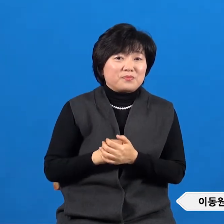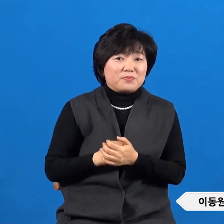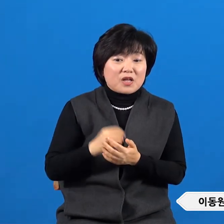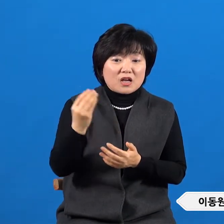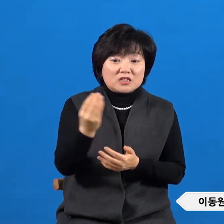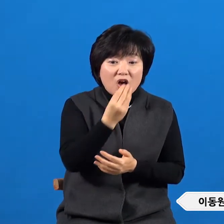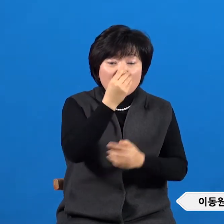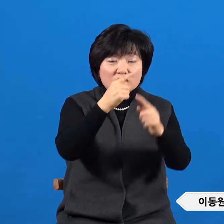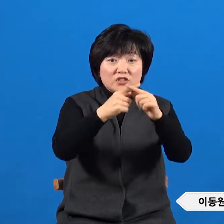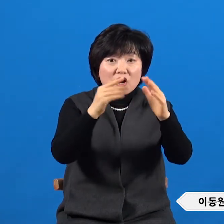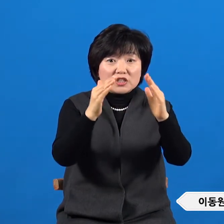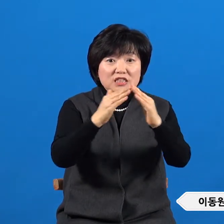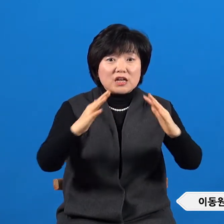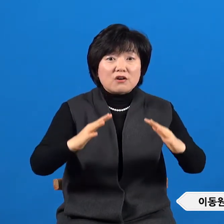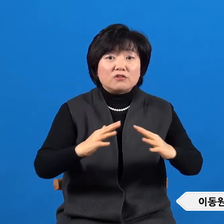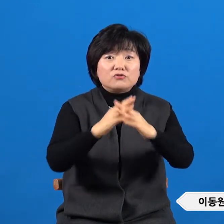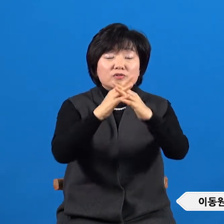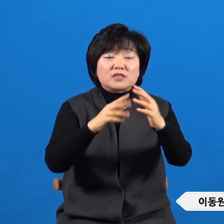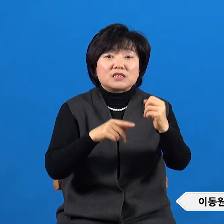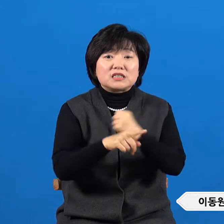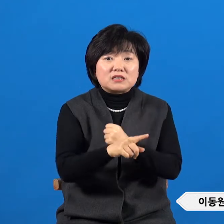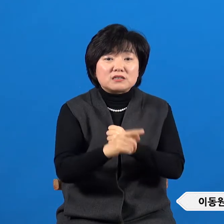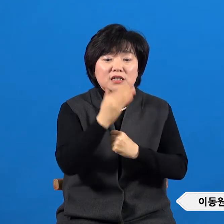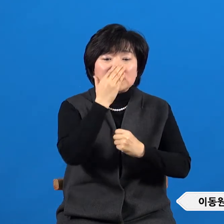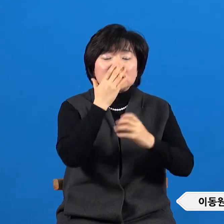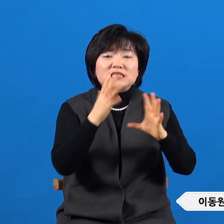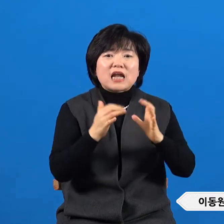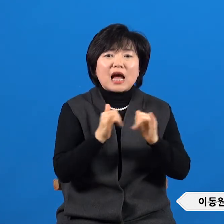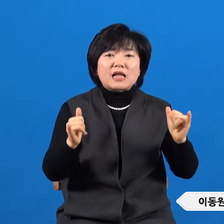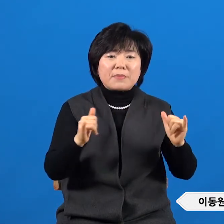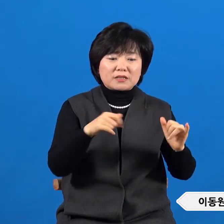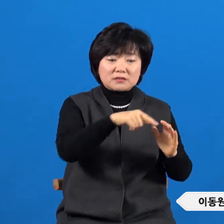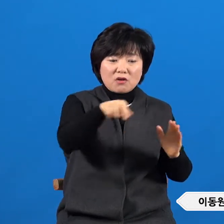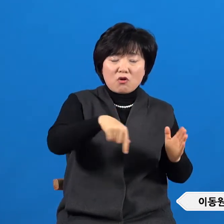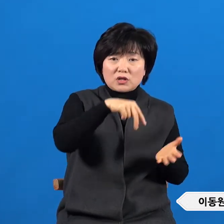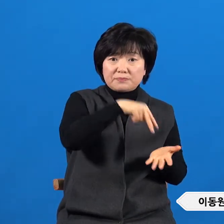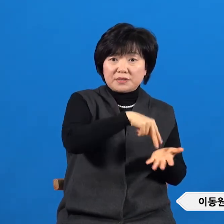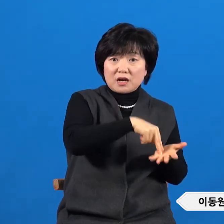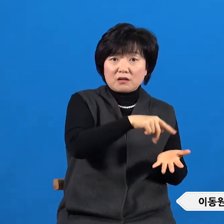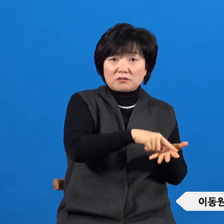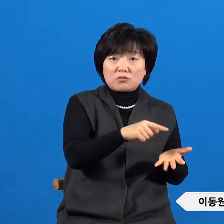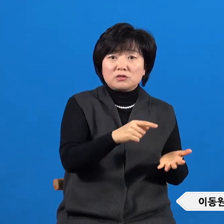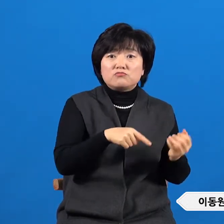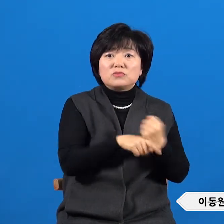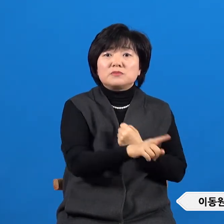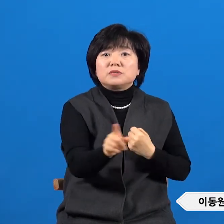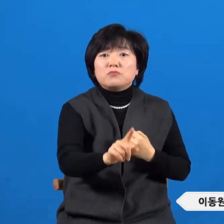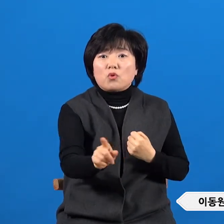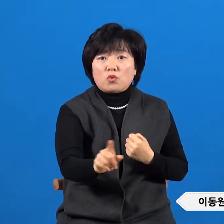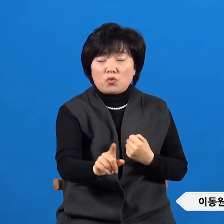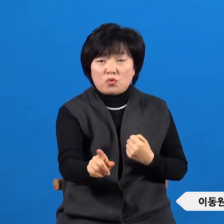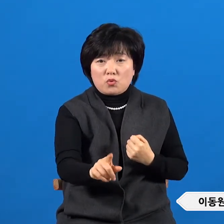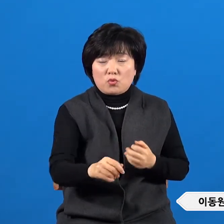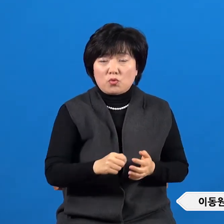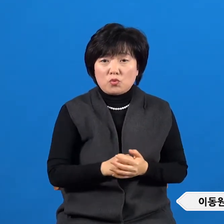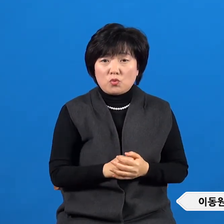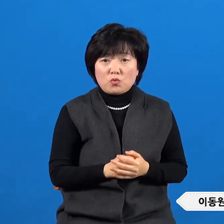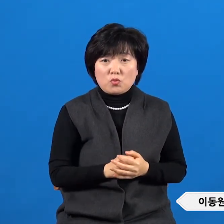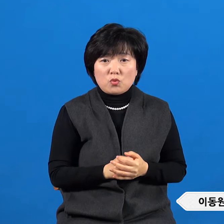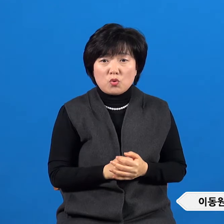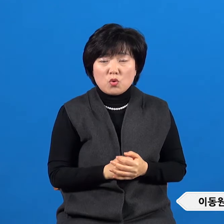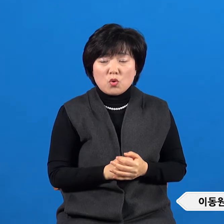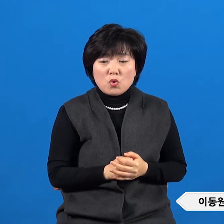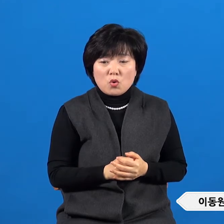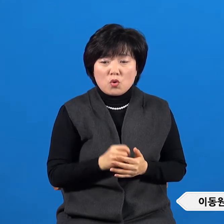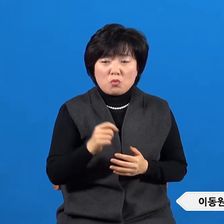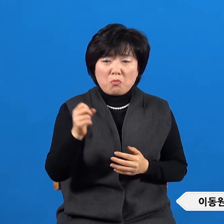그렇다면 성전이 건축된다는 것은 이스라엘 백성들에게 있어서는 어떤 의미를 갖는 것일까요?